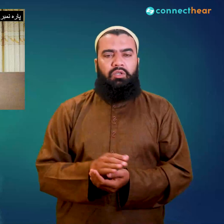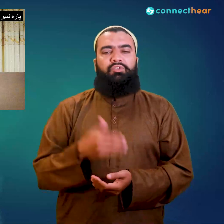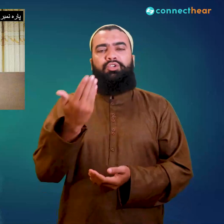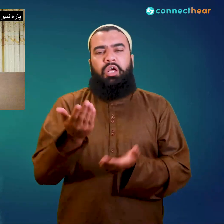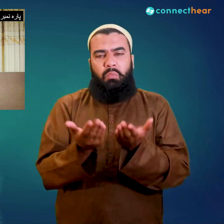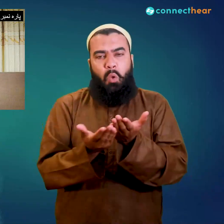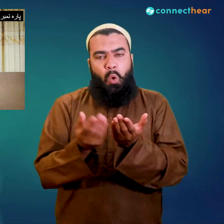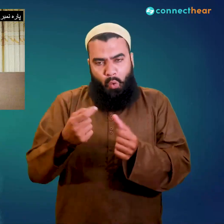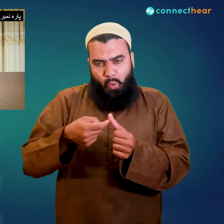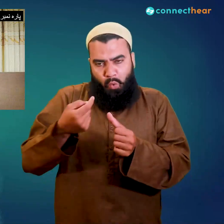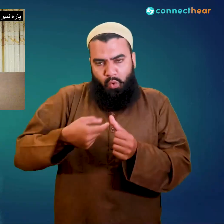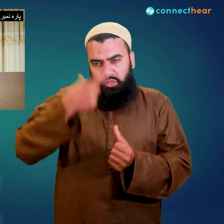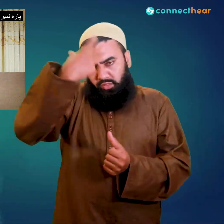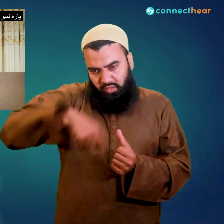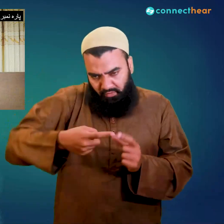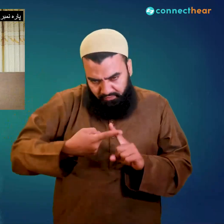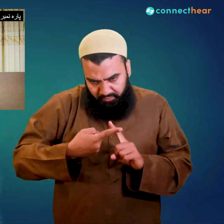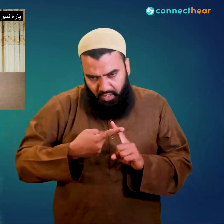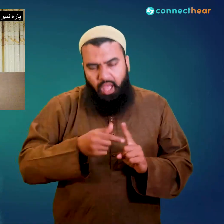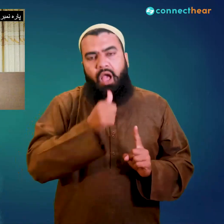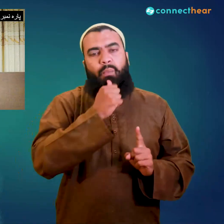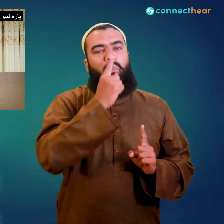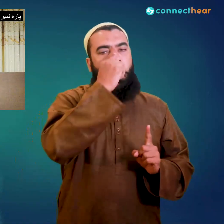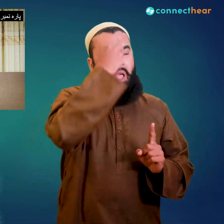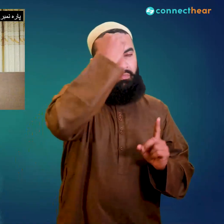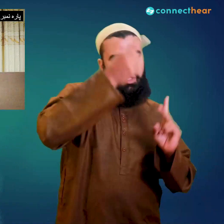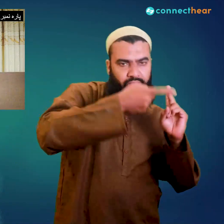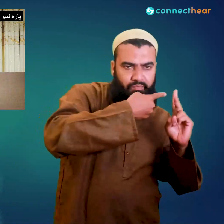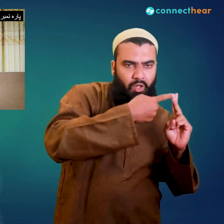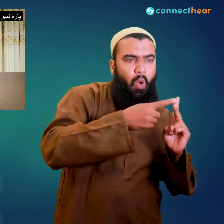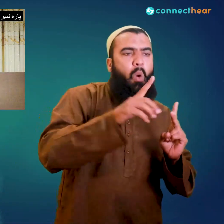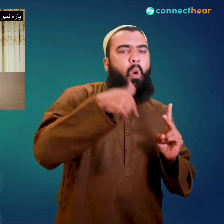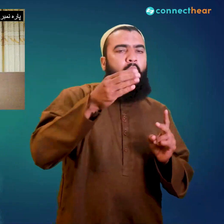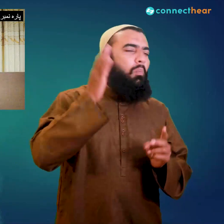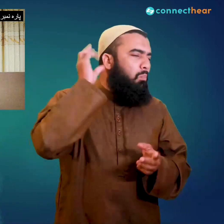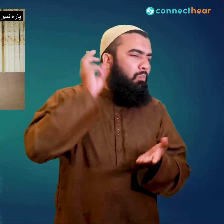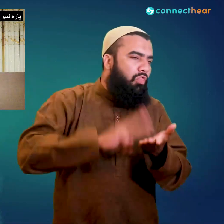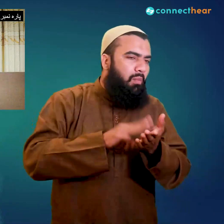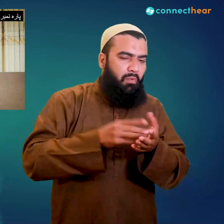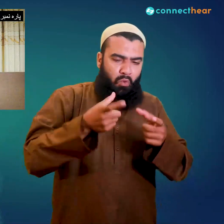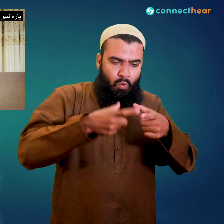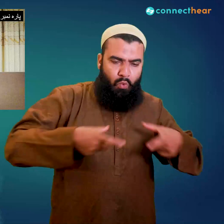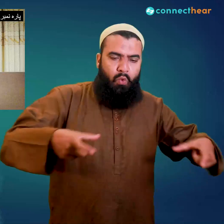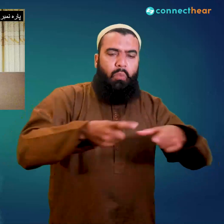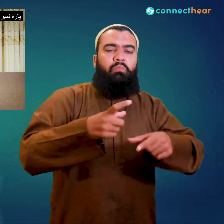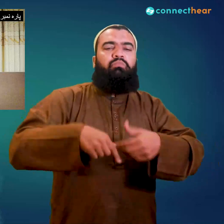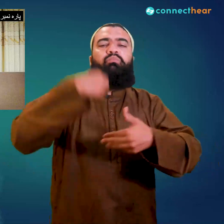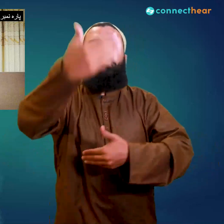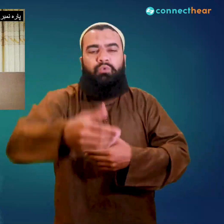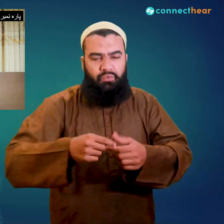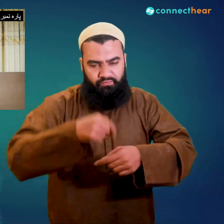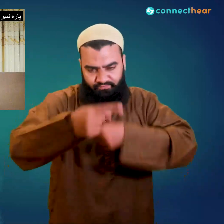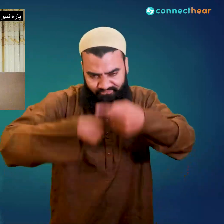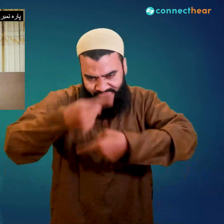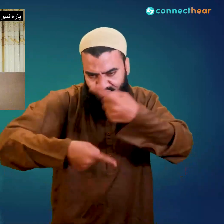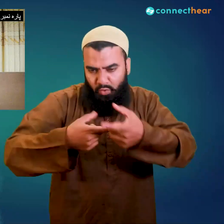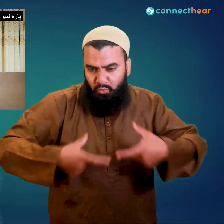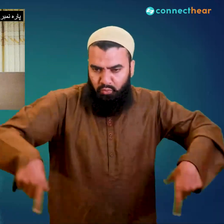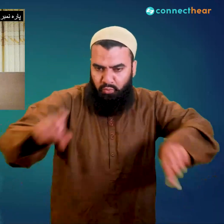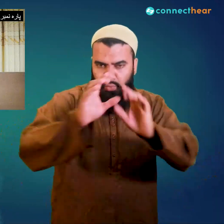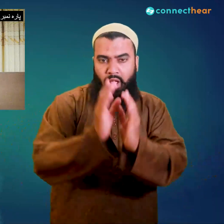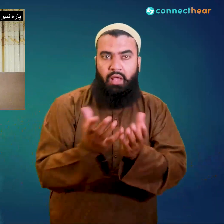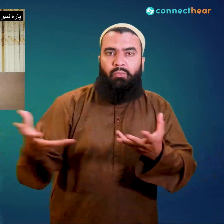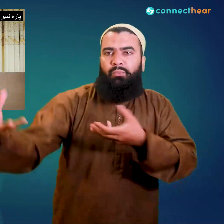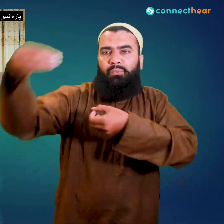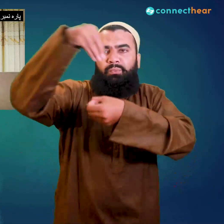کے لیے اور پورے مومنین کے لیے بھی دعا اس میں شامل کی گئی، تو اللہ رب العزت جب اجتماعیت اور اوروں کے